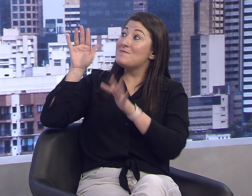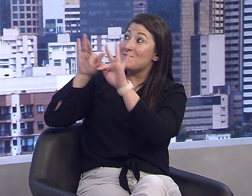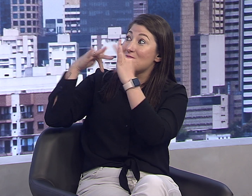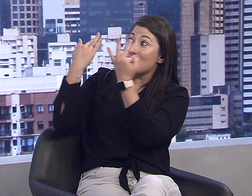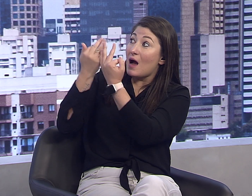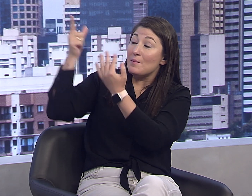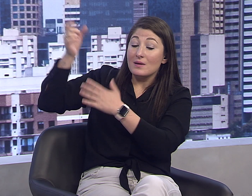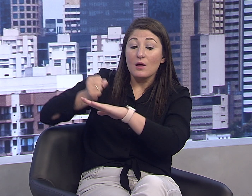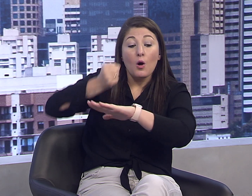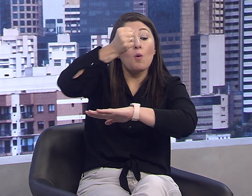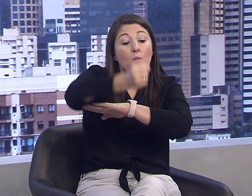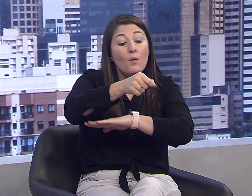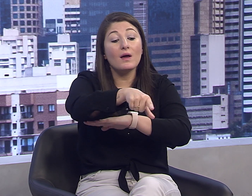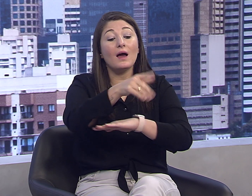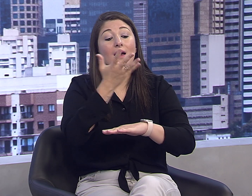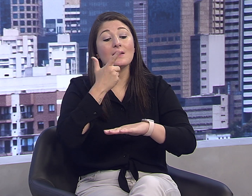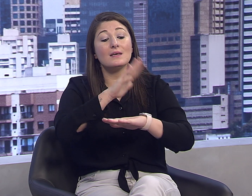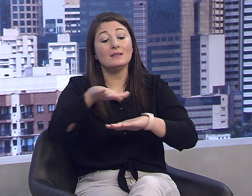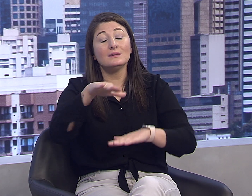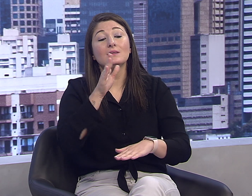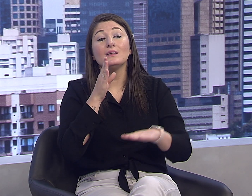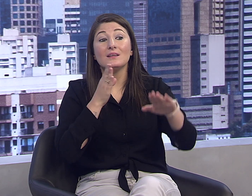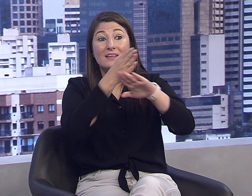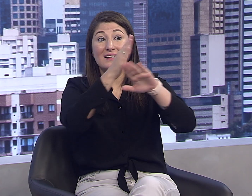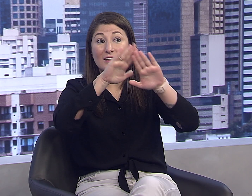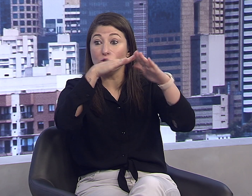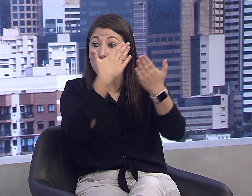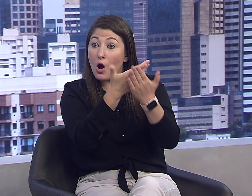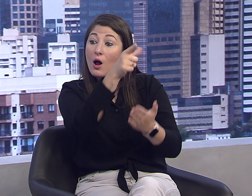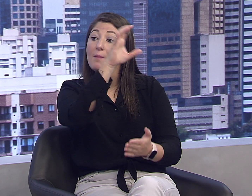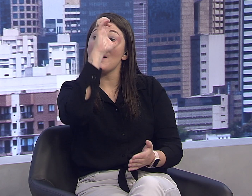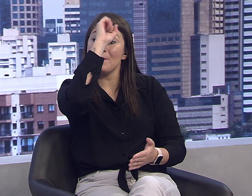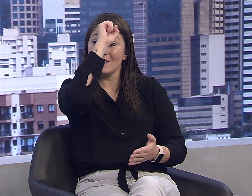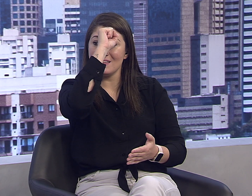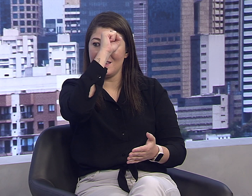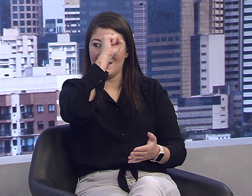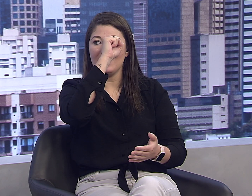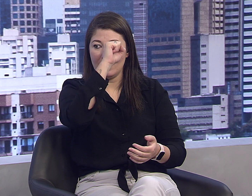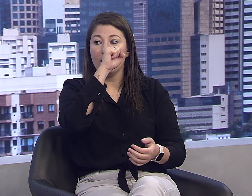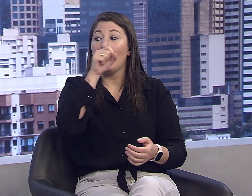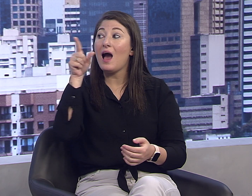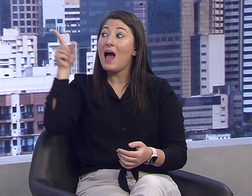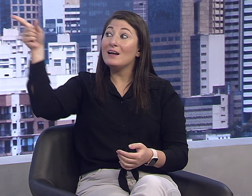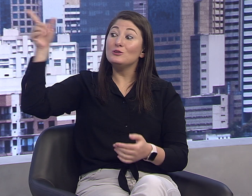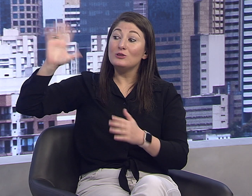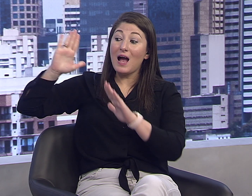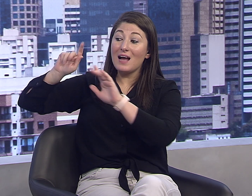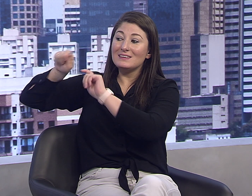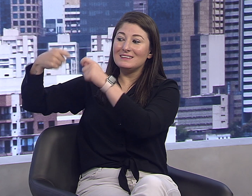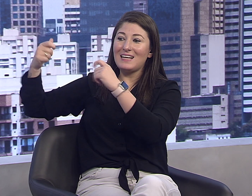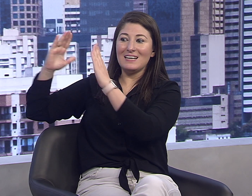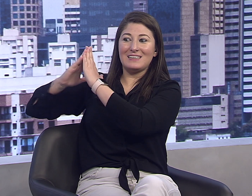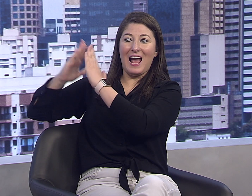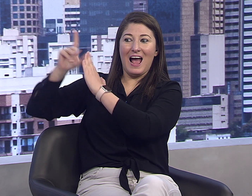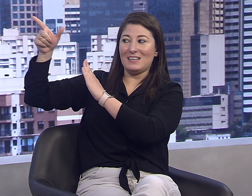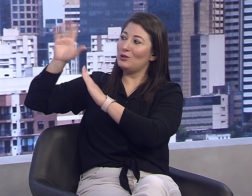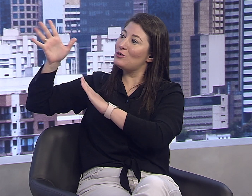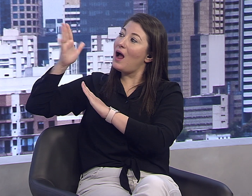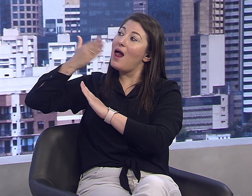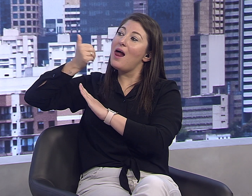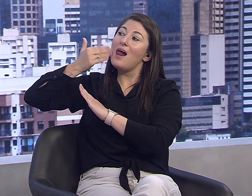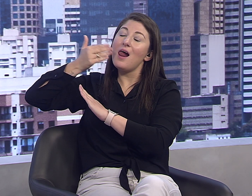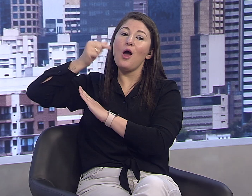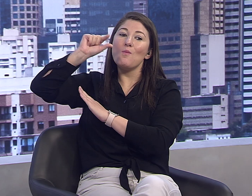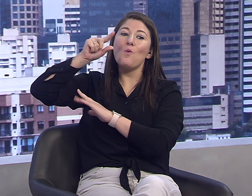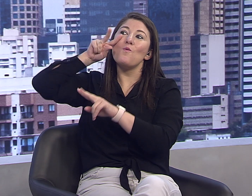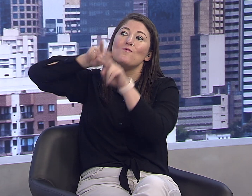assim, a depender do contexto que o surdo está inserido, ele tem mais acesso à educação, tem aquisição da língua de